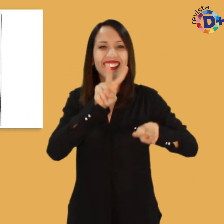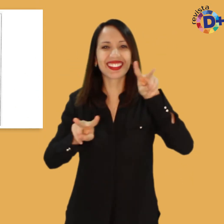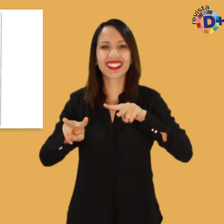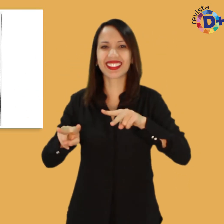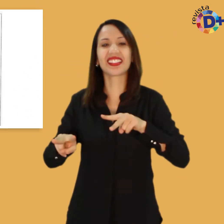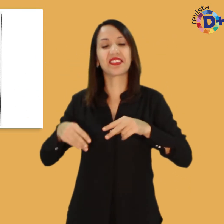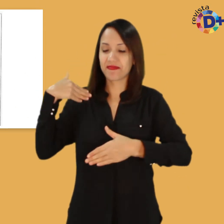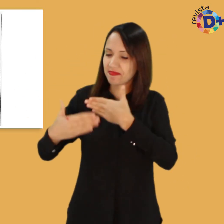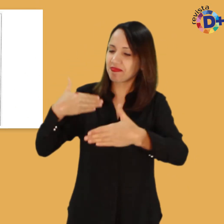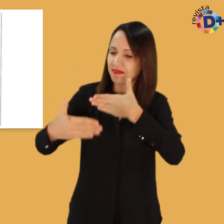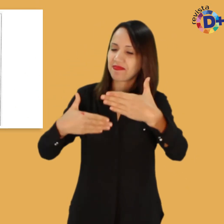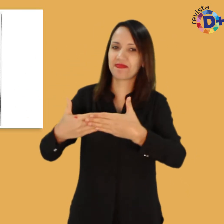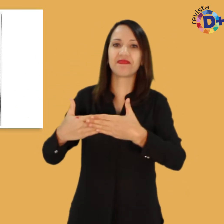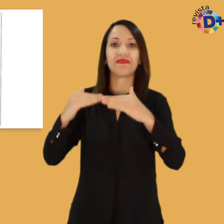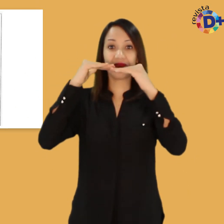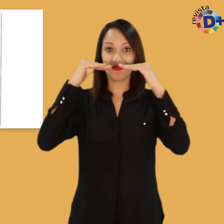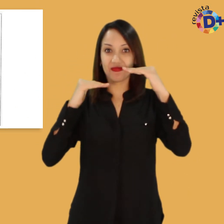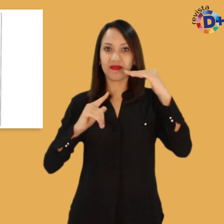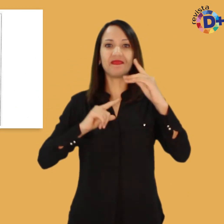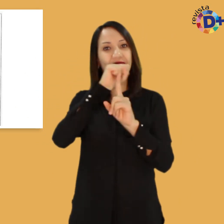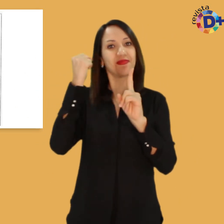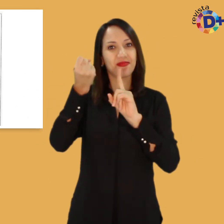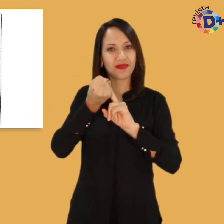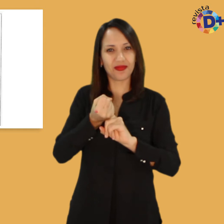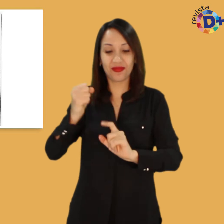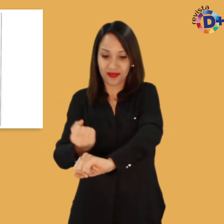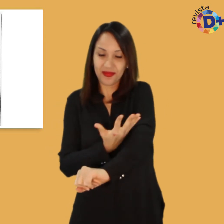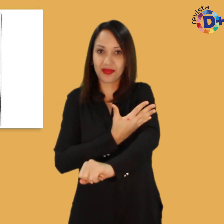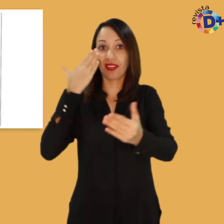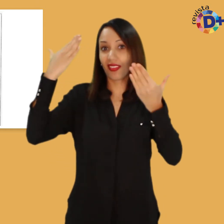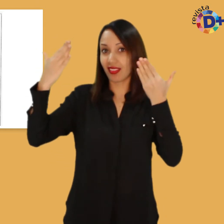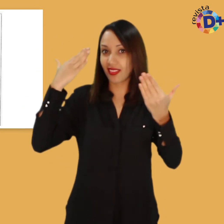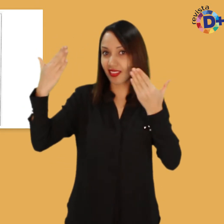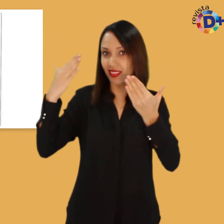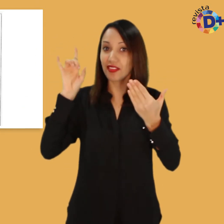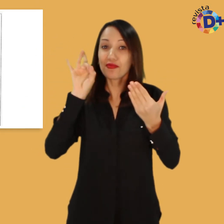ordem social, emocional e psicológica que vão além da perda auditiva.